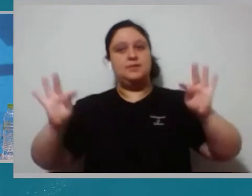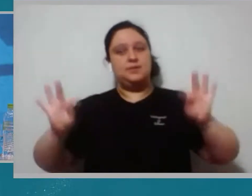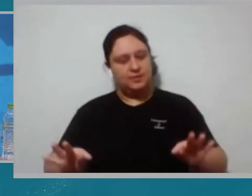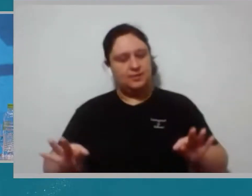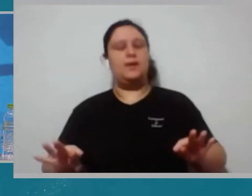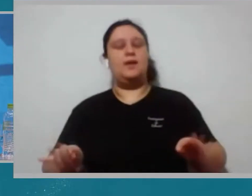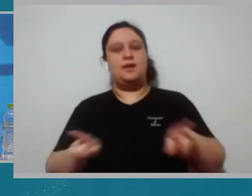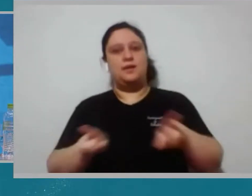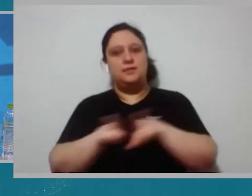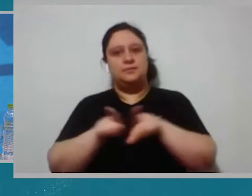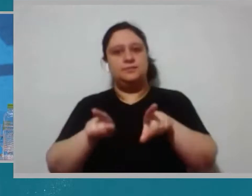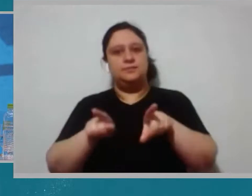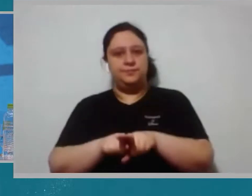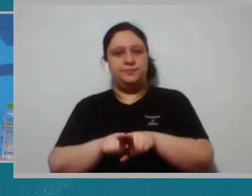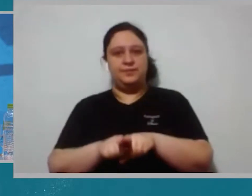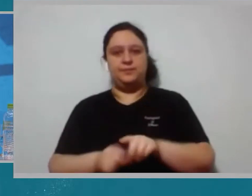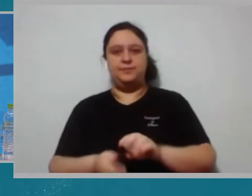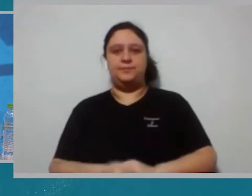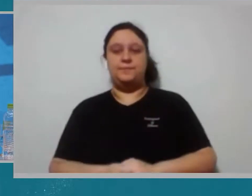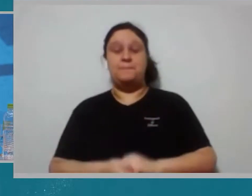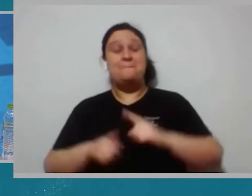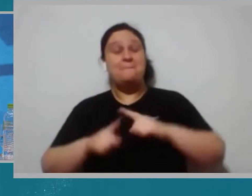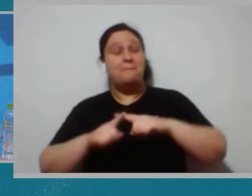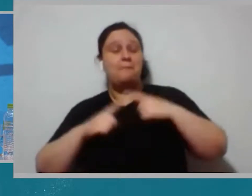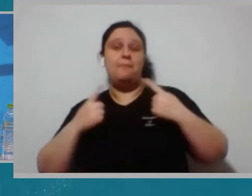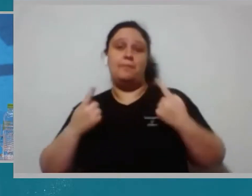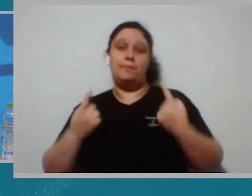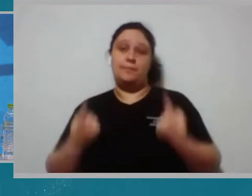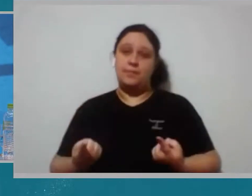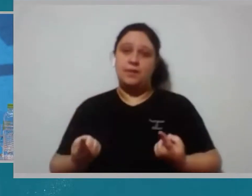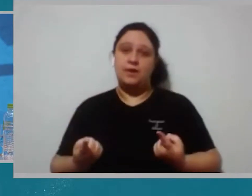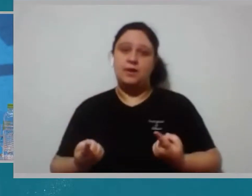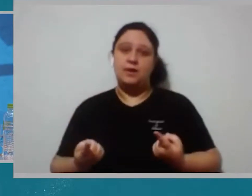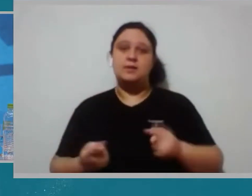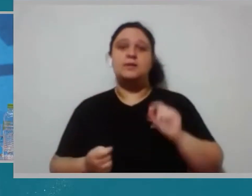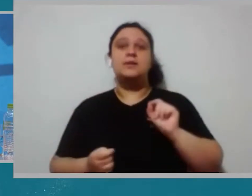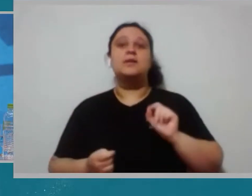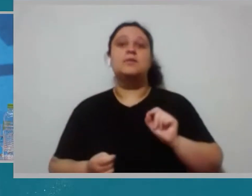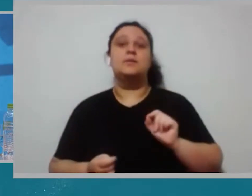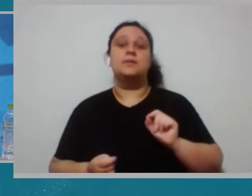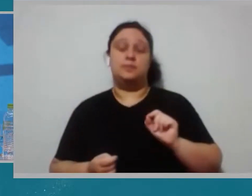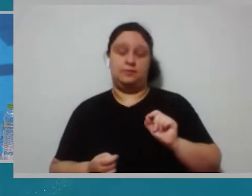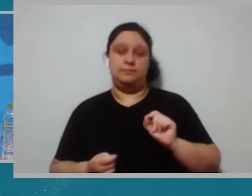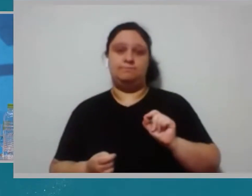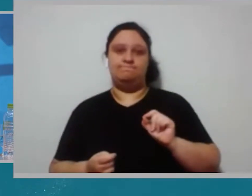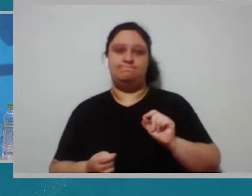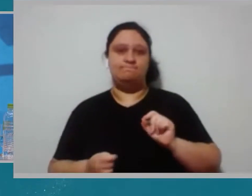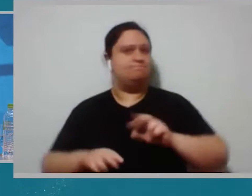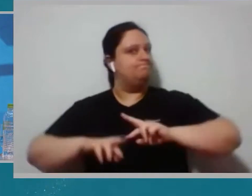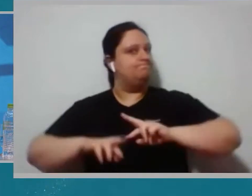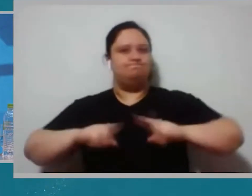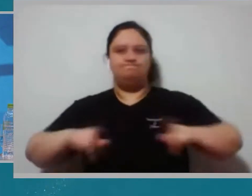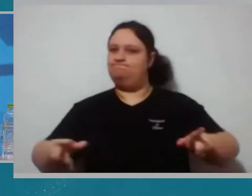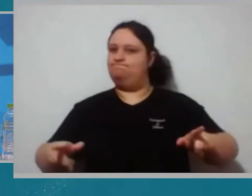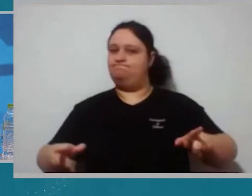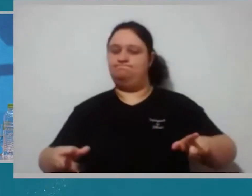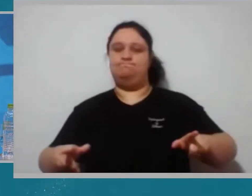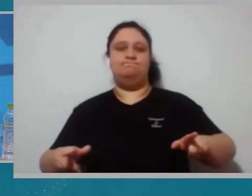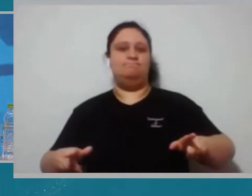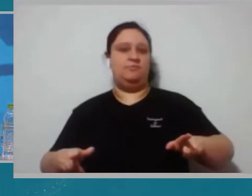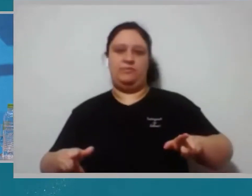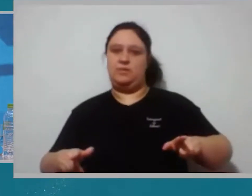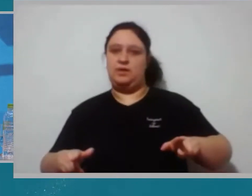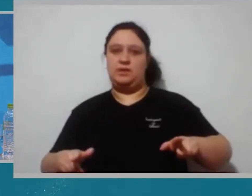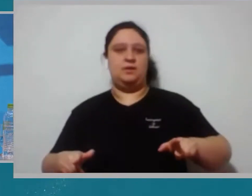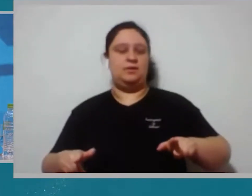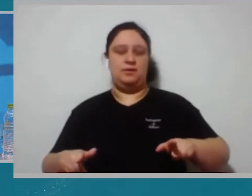sacerdócio. Entretanto, aqui vemos que João Batista foi diferente. Que isso quer dizer